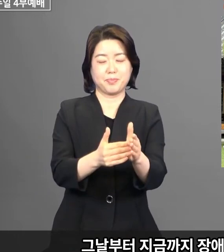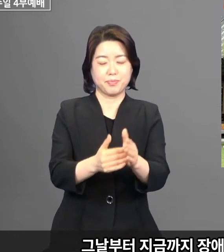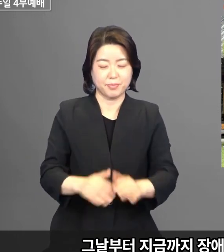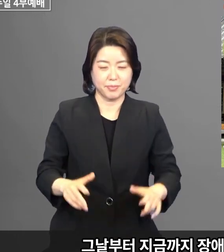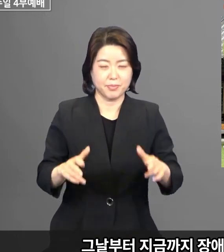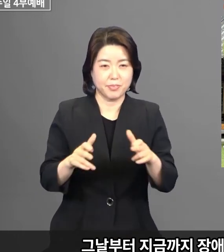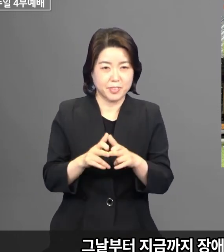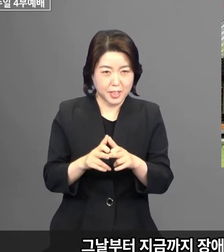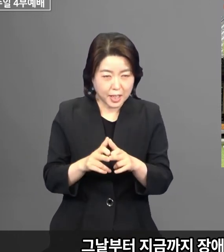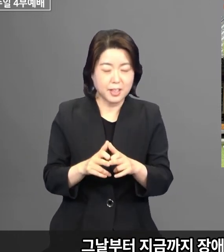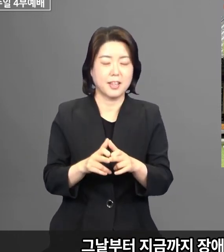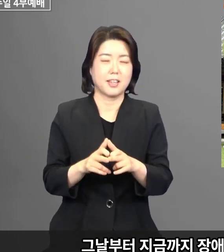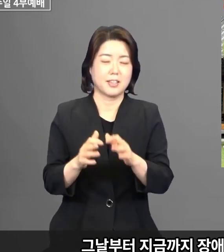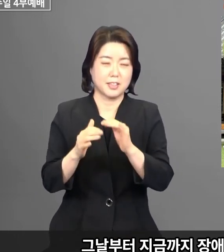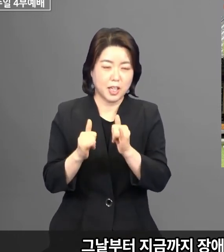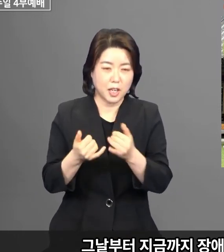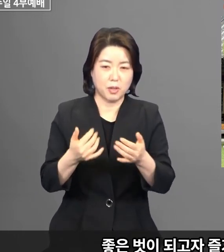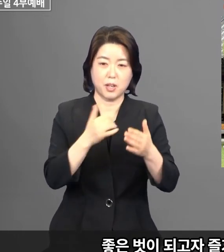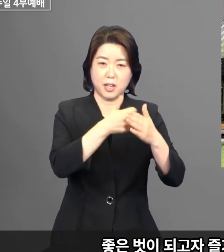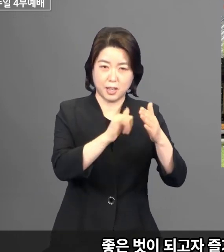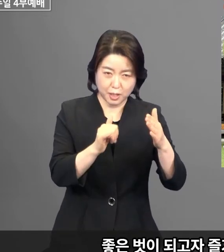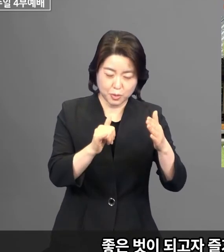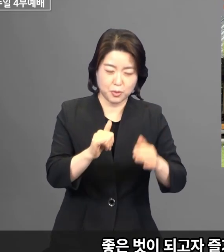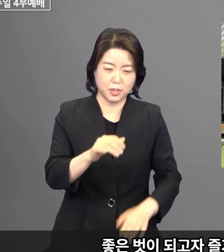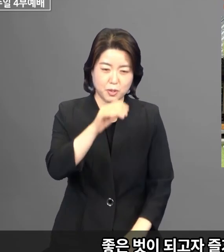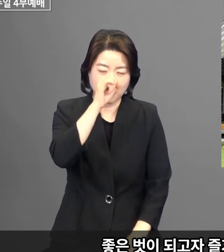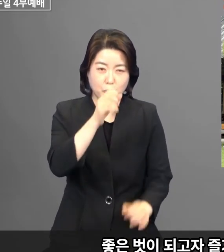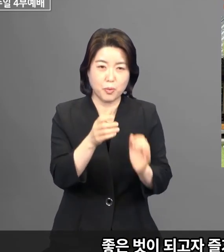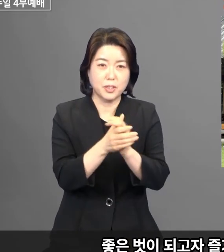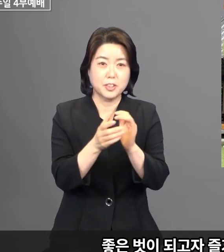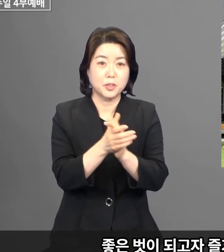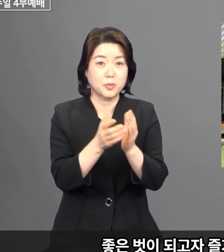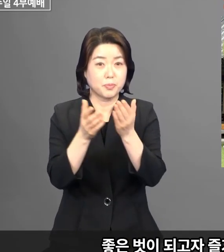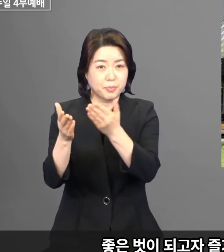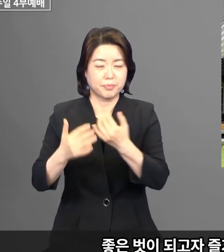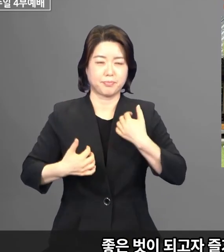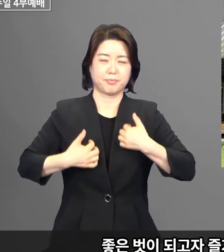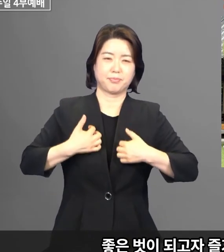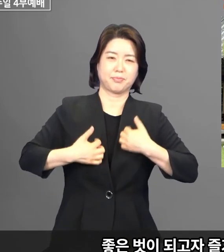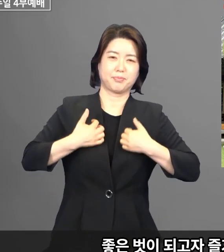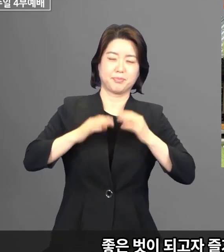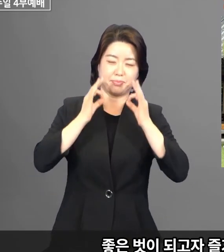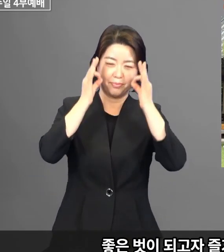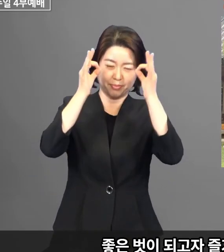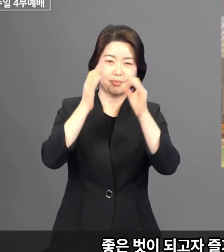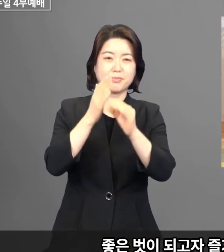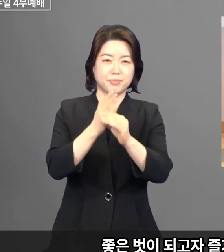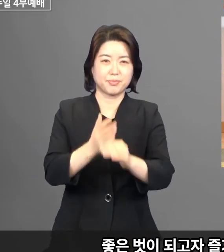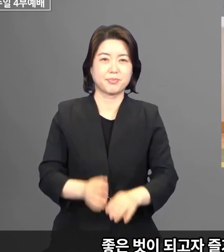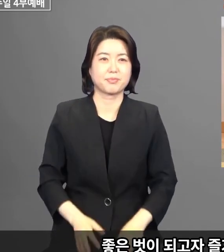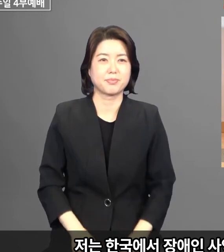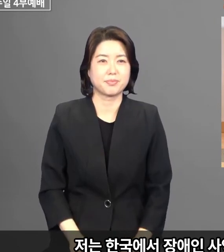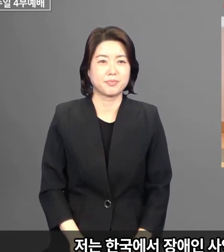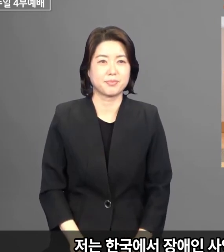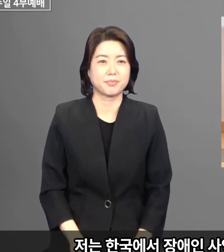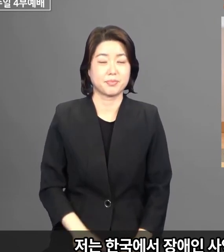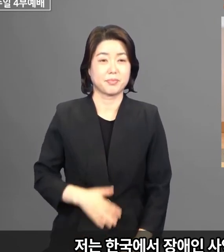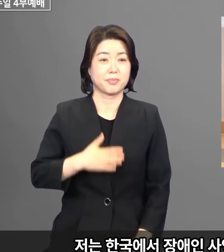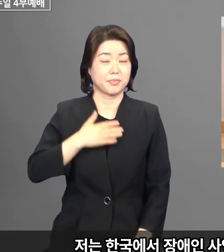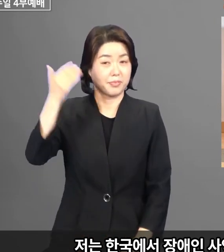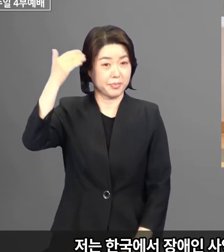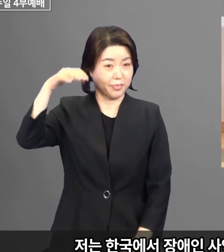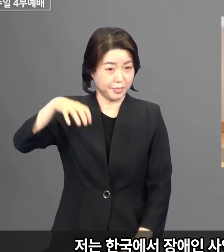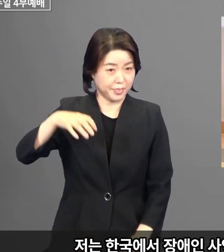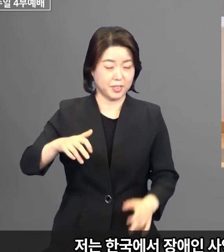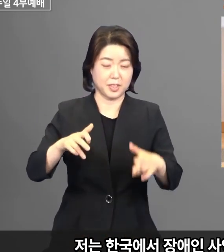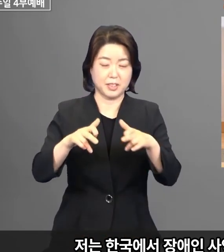장애를 가진 이들과 가족에게 좋은 벗이 되고자 즐거이 애쓰고 있습니다. 저는 한국에서